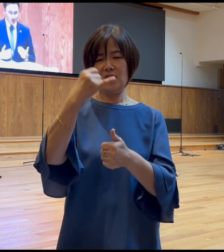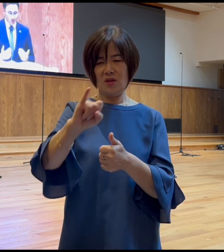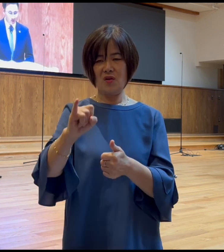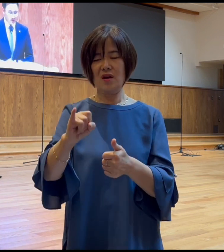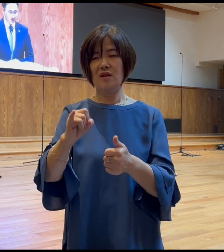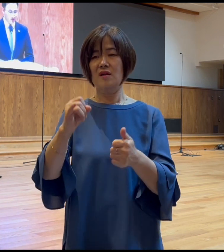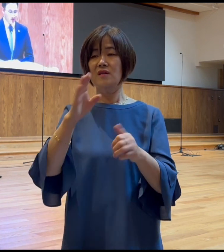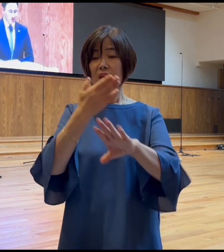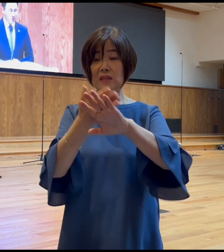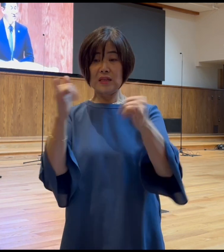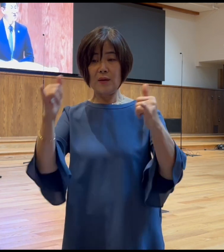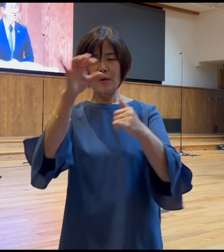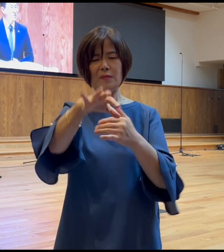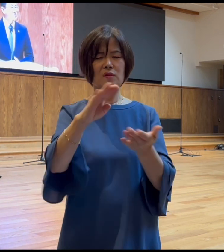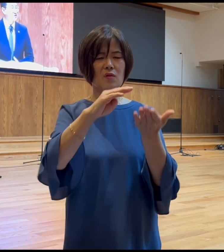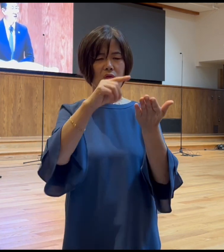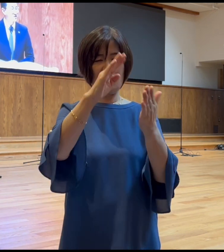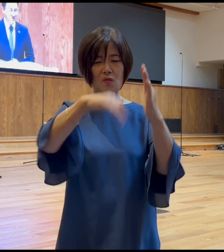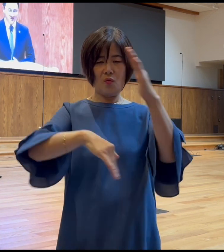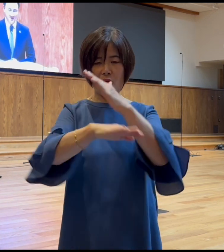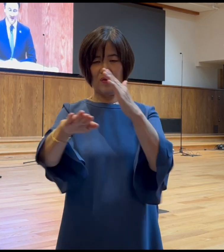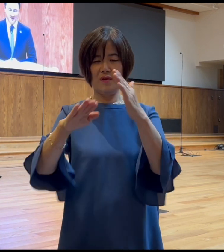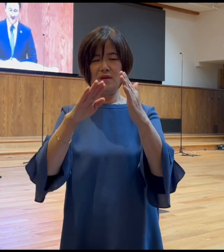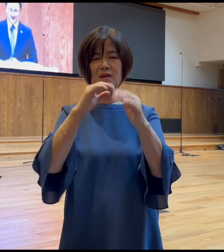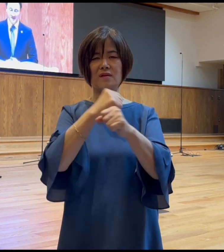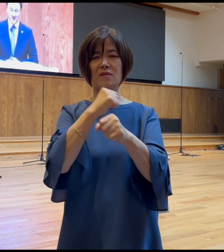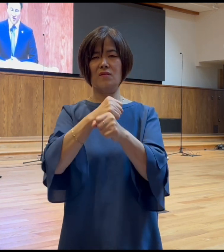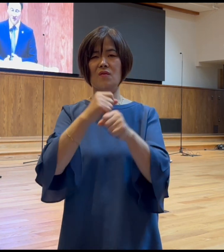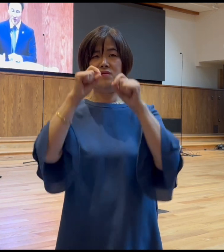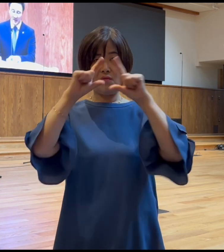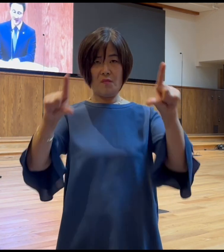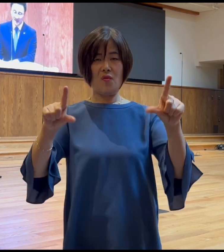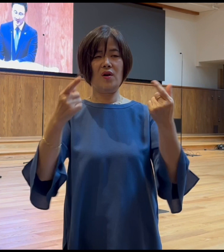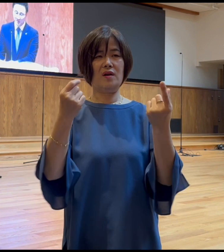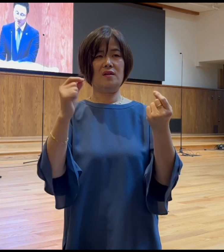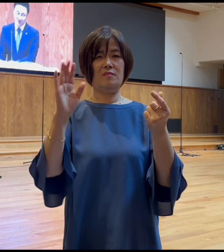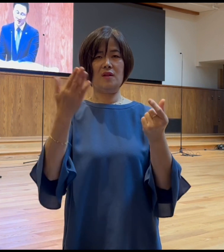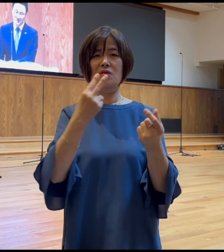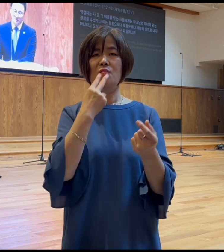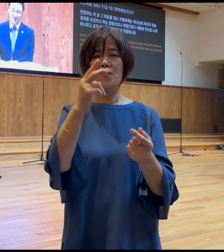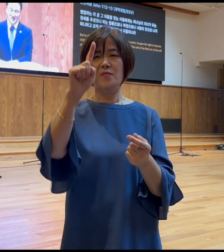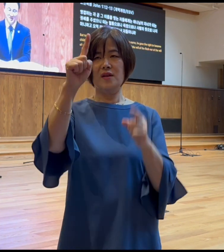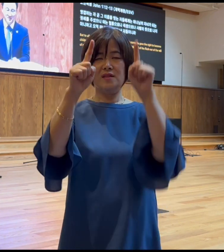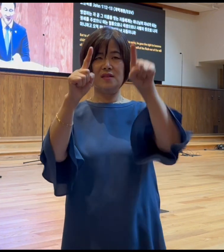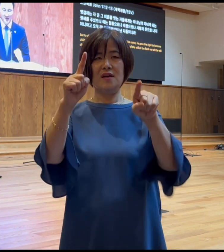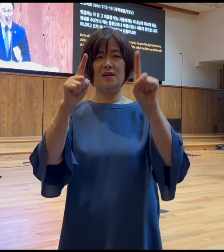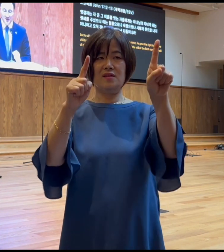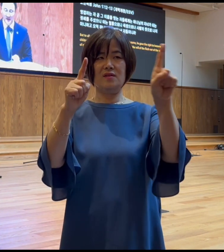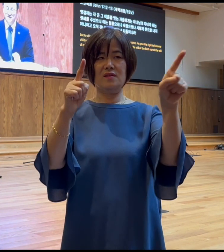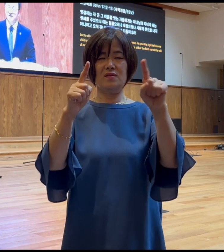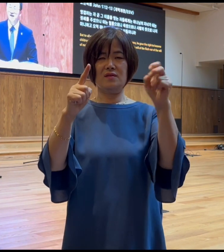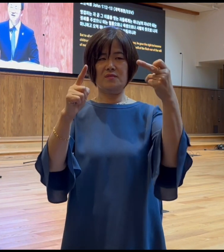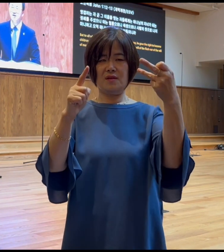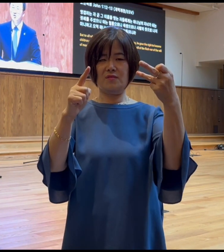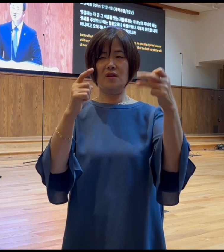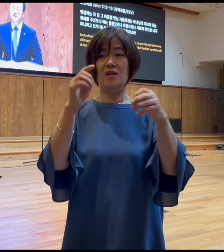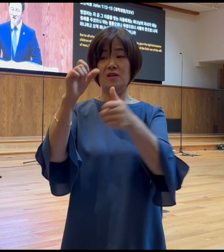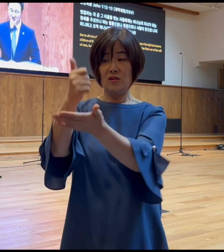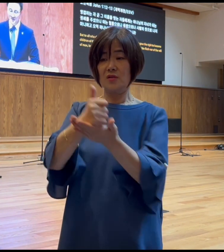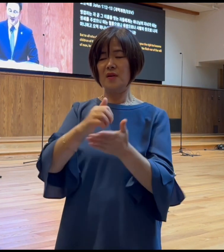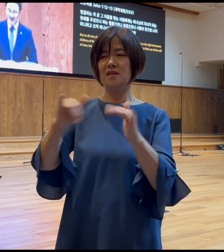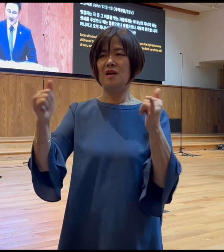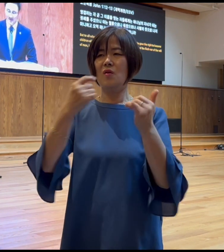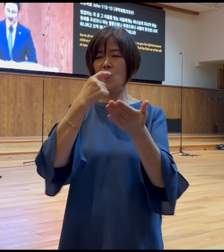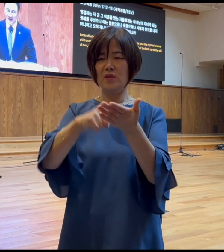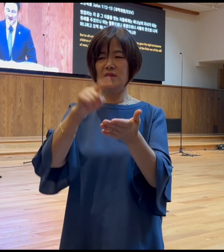것을 공개적으로 공식적으로 선언하는 것이죠. 요한복음 1장 12절에서 13절 말씀입니다. 영접하는 자 곧 그